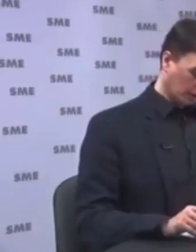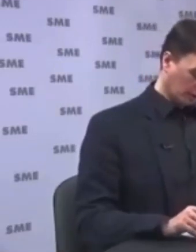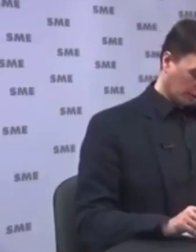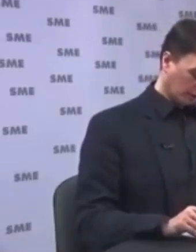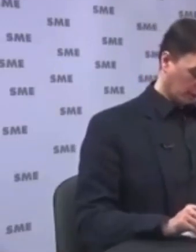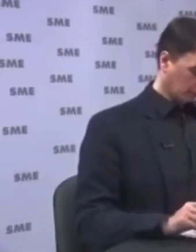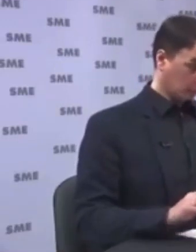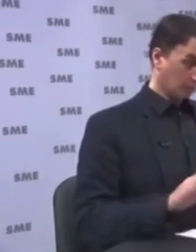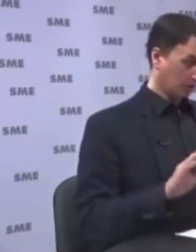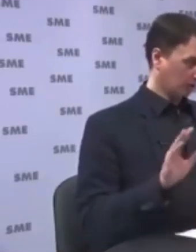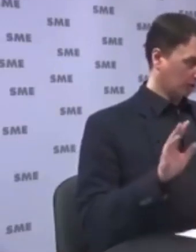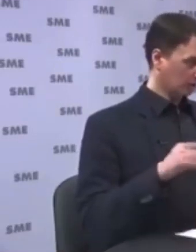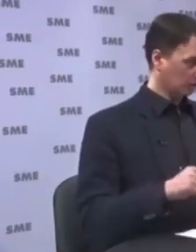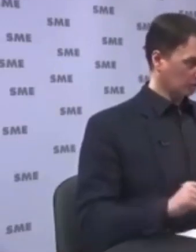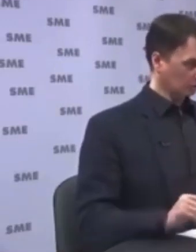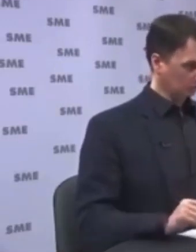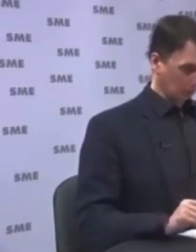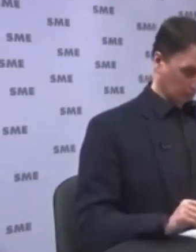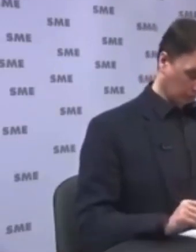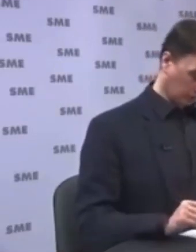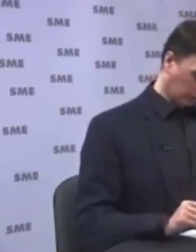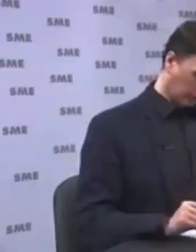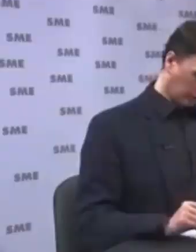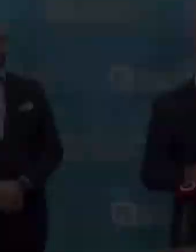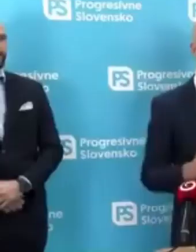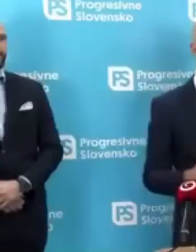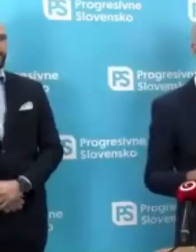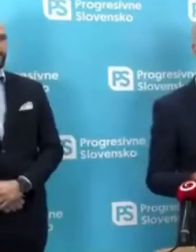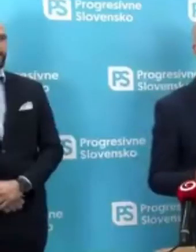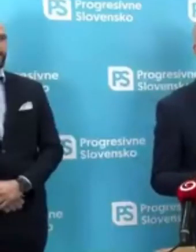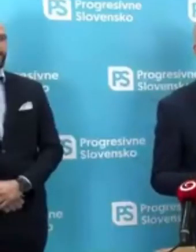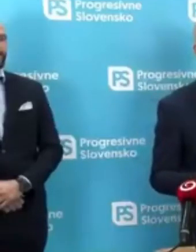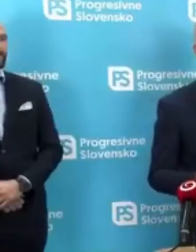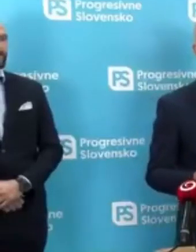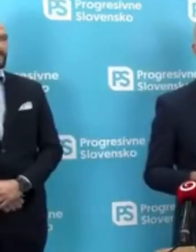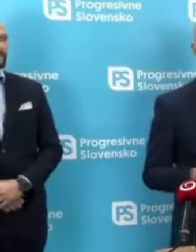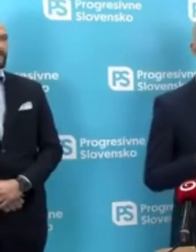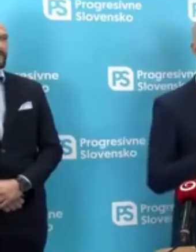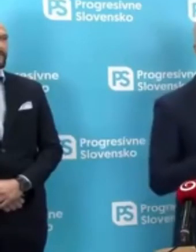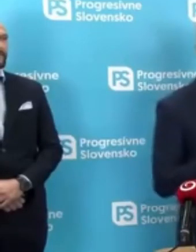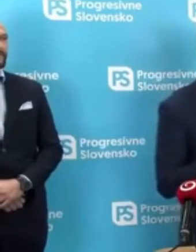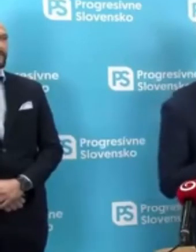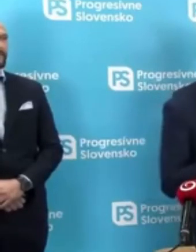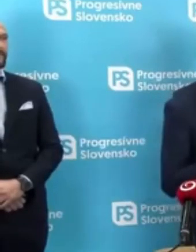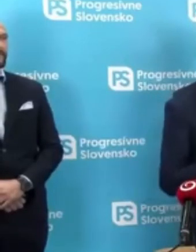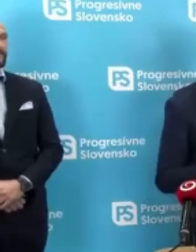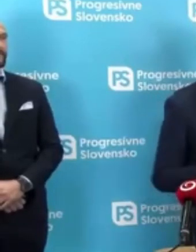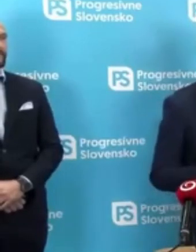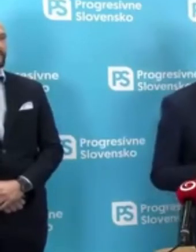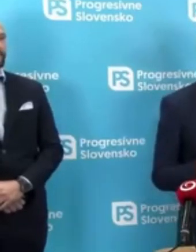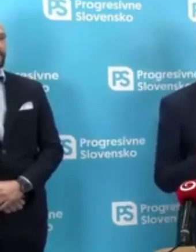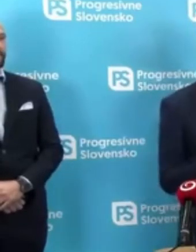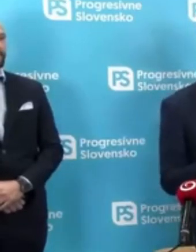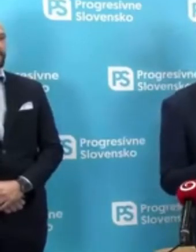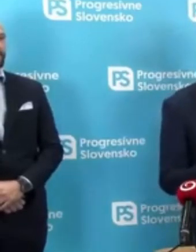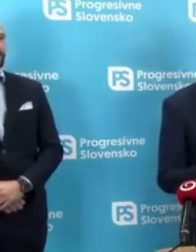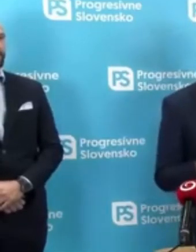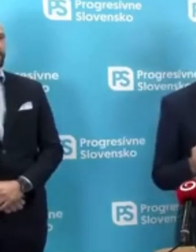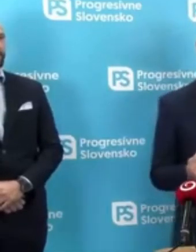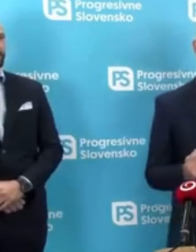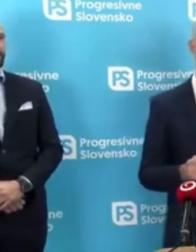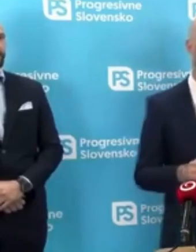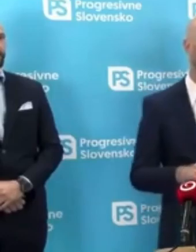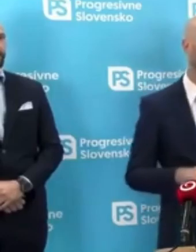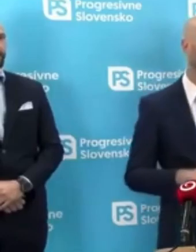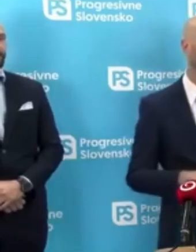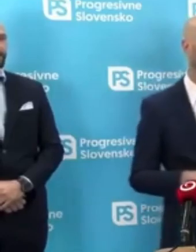všetkého. Na nepriateľnej cenzúre hovoria a podobne. Progresívne Slovensko je pre mňa najúprimnejším obhajcom slobody